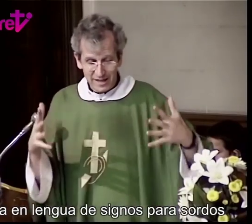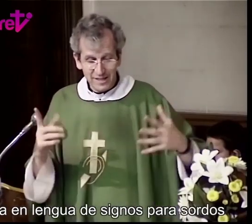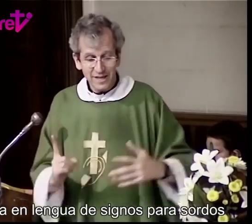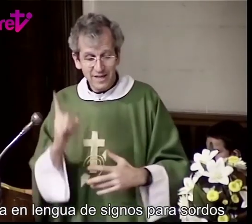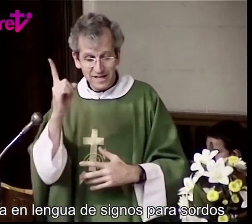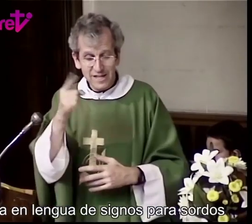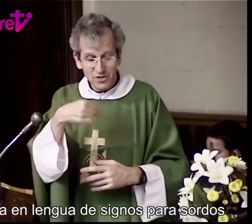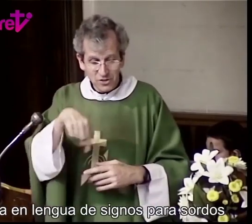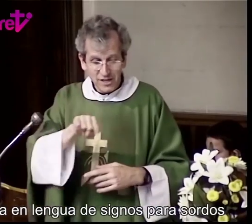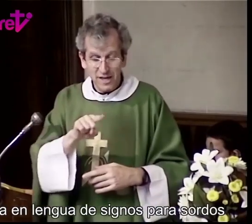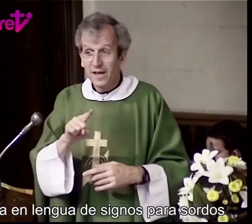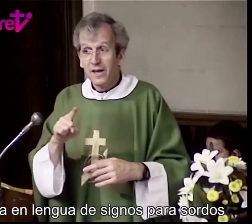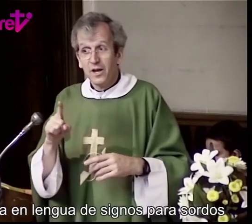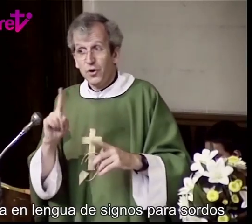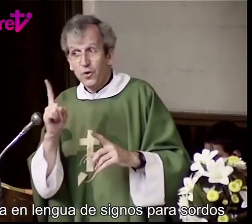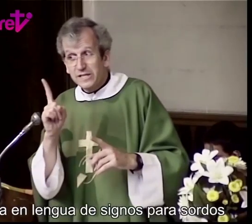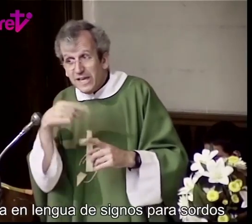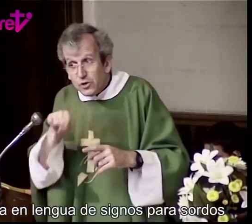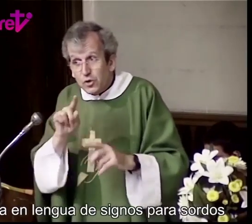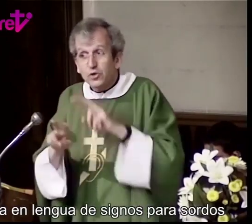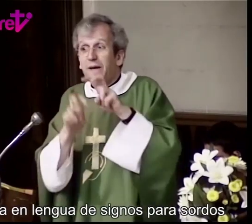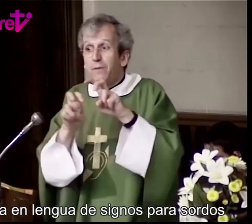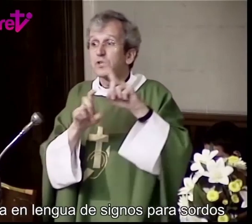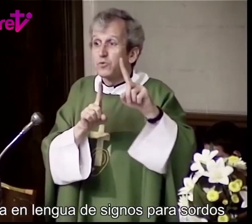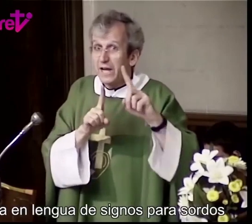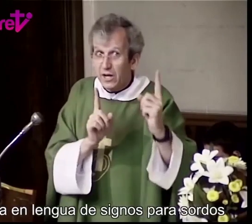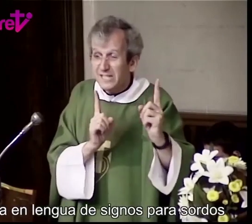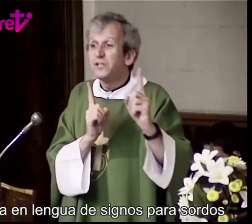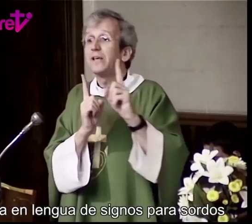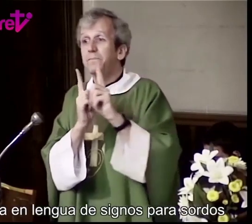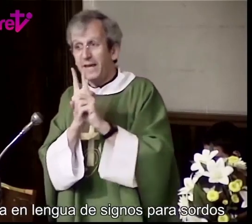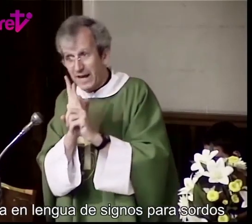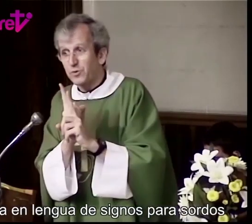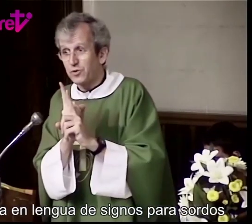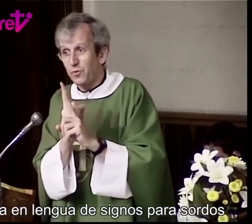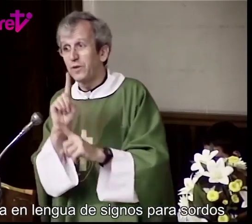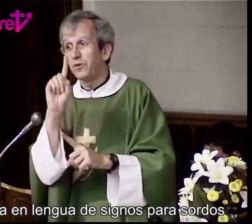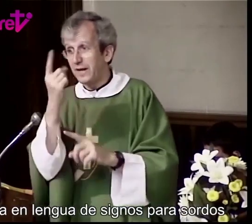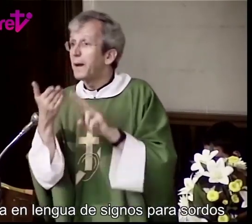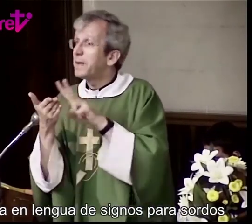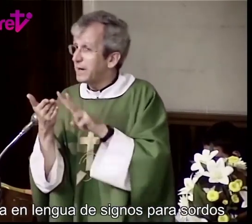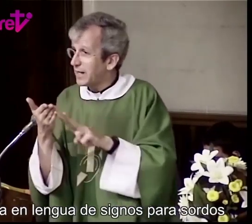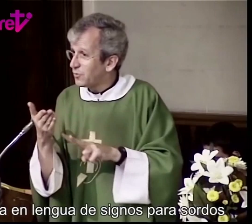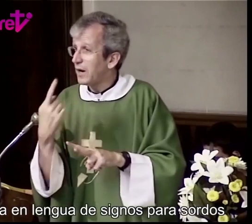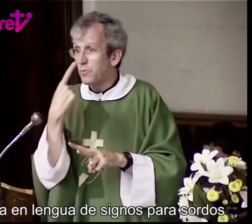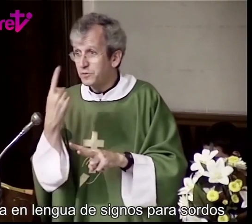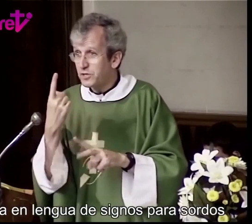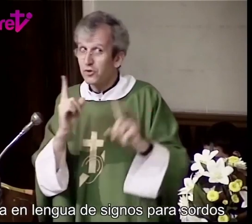grande, ese Dios que no es que nosotros vayamos a buscarle, sino que viene a nuestro encuentro. En la primera lectura lo hemos visto como